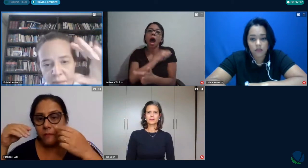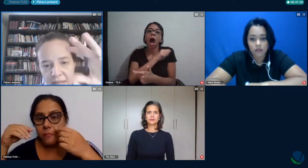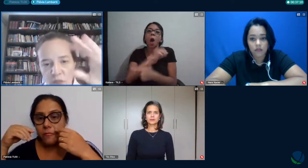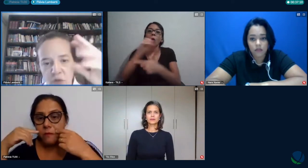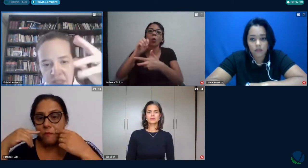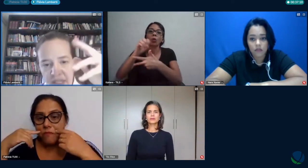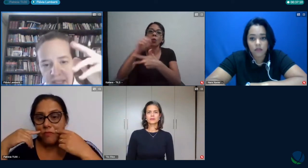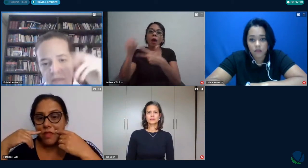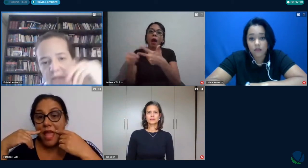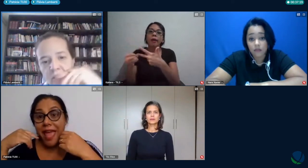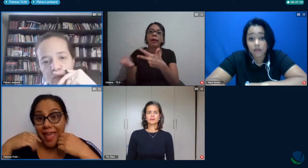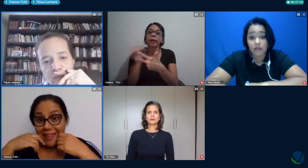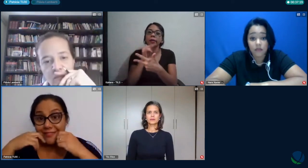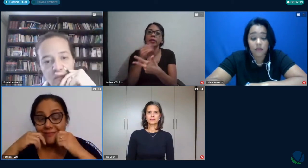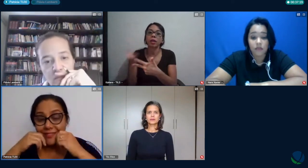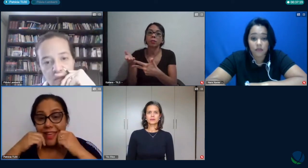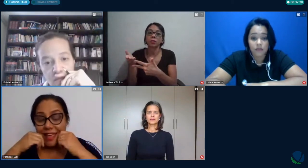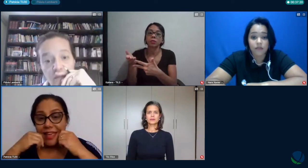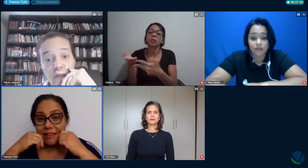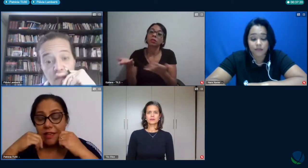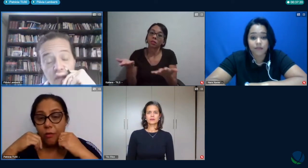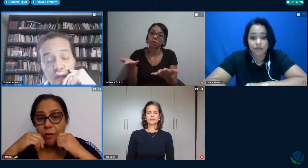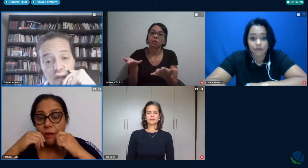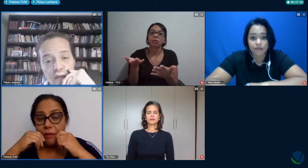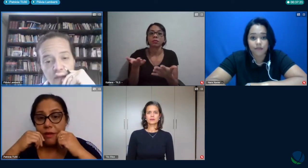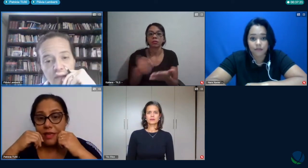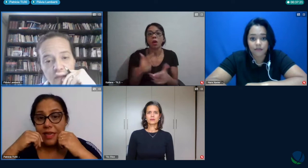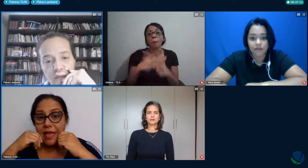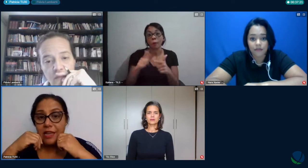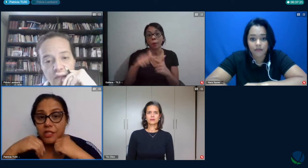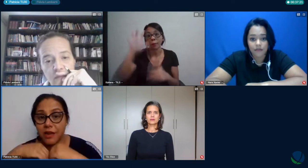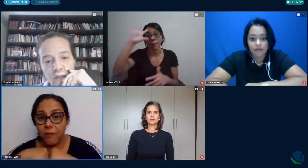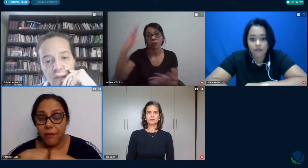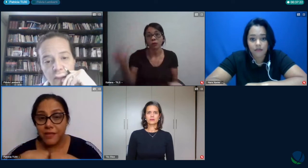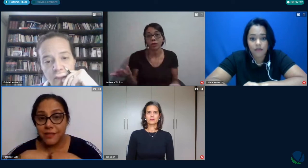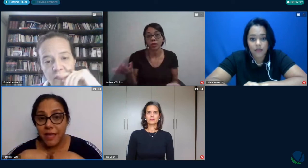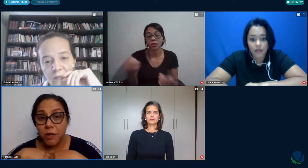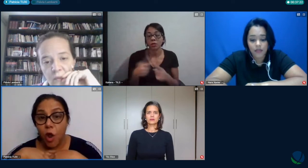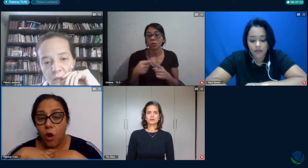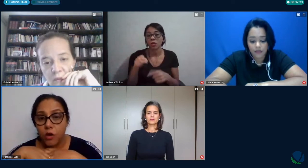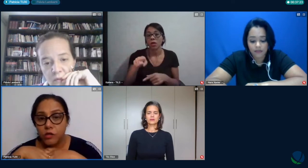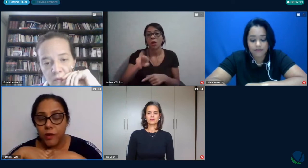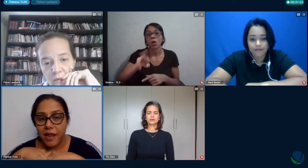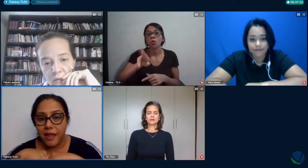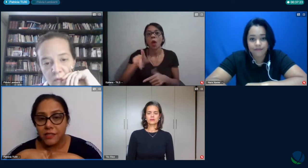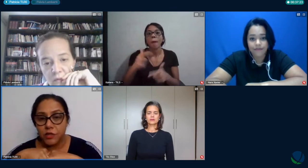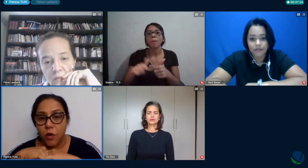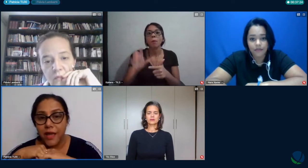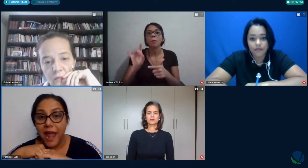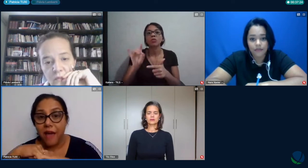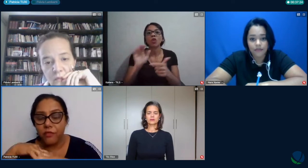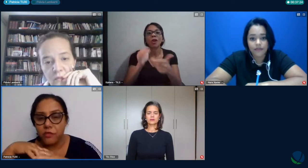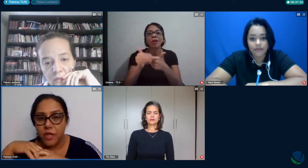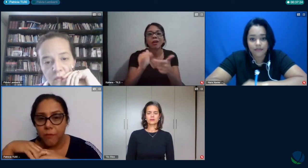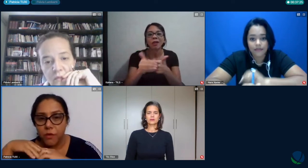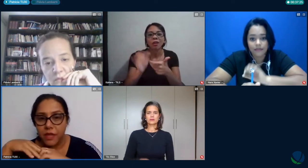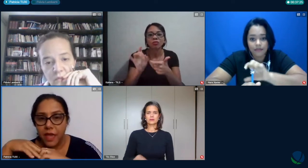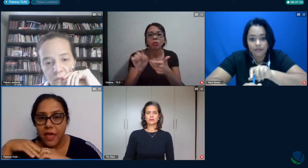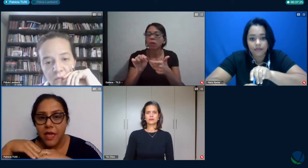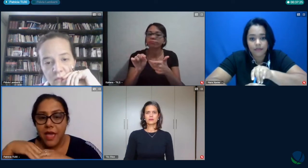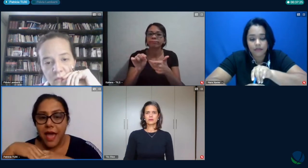problema para resolver, né? É um problema que ele já não é mais terminológico, ele é